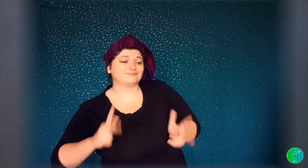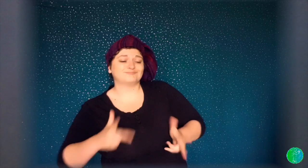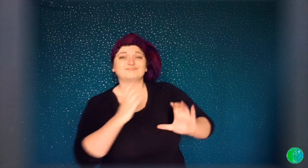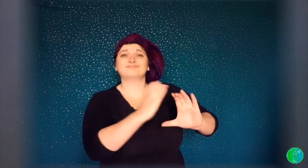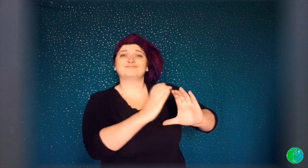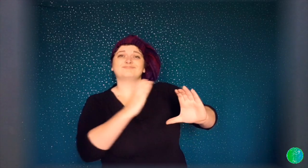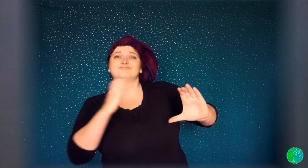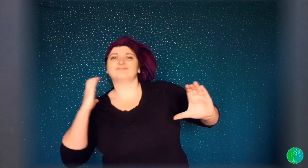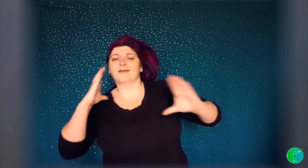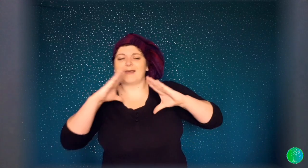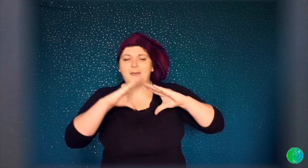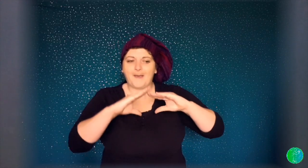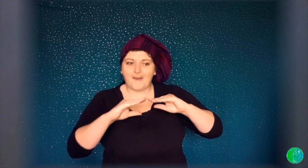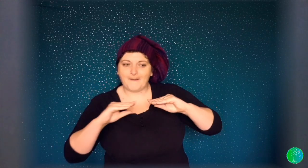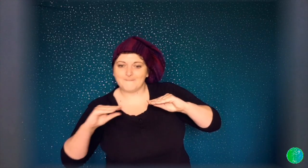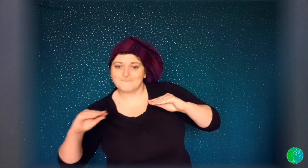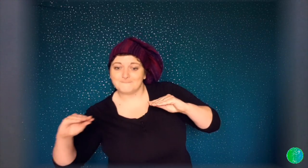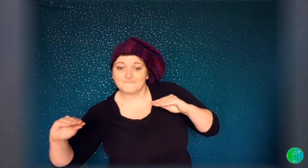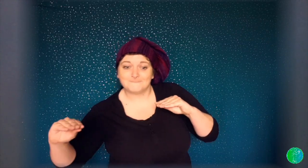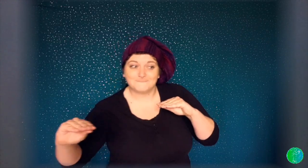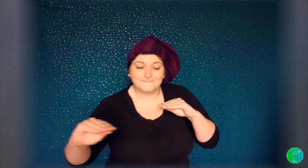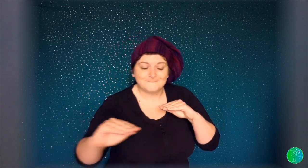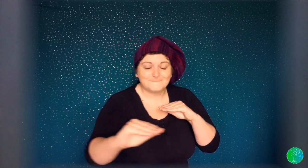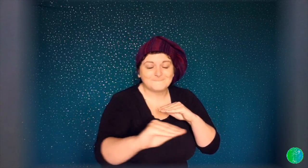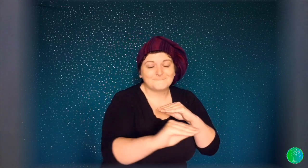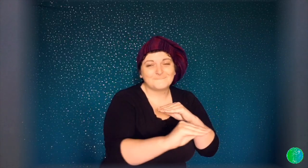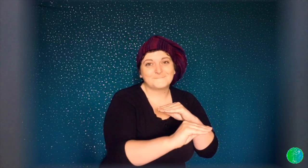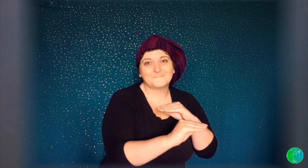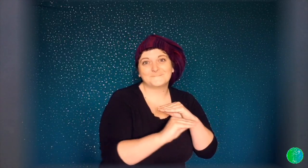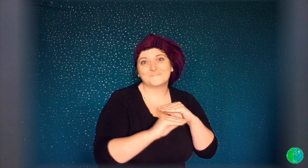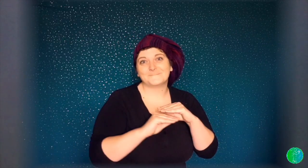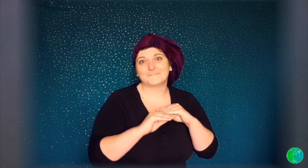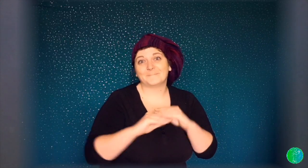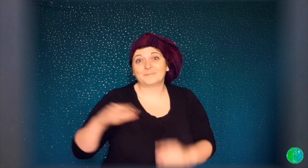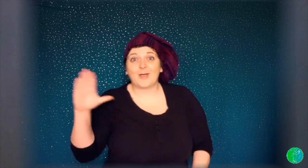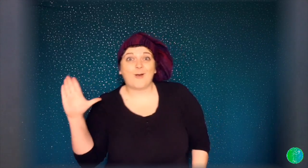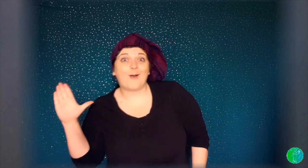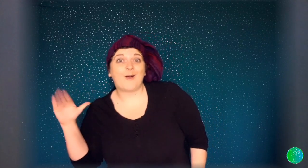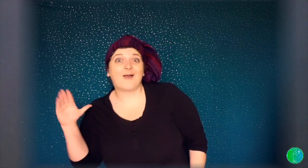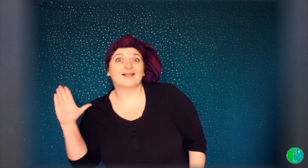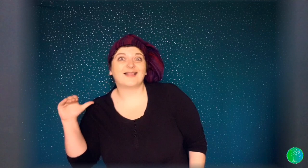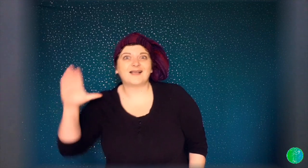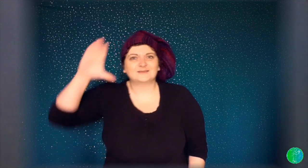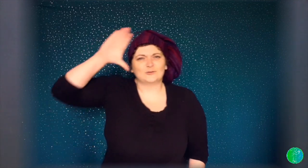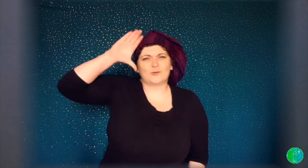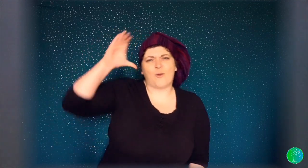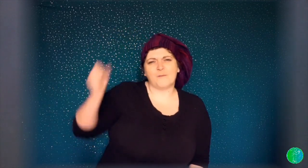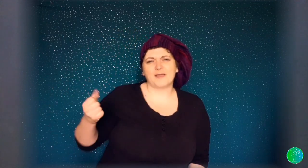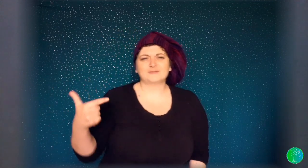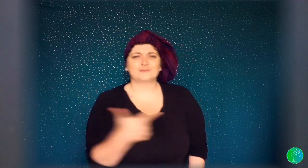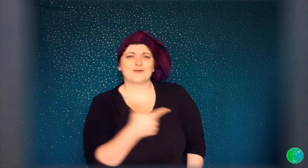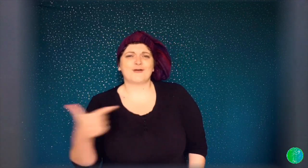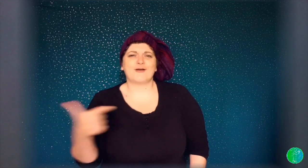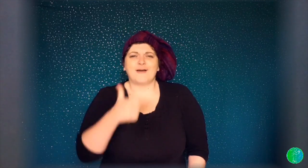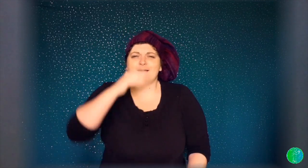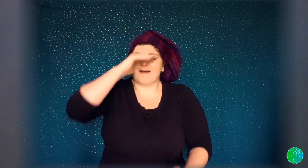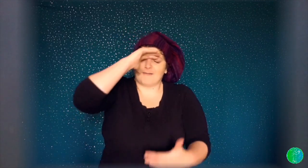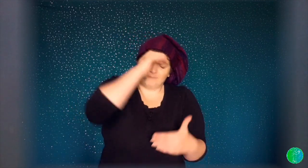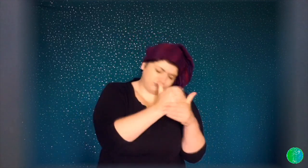Quelques minutes plus tard, le calme règne à nouveau dans la roulotte. Hortense et